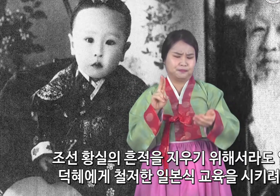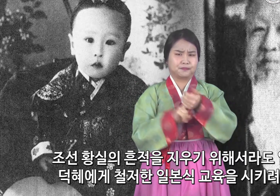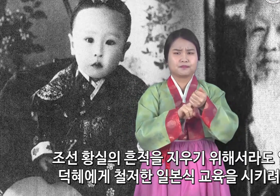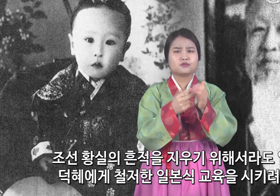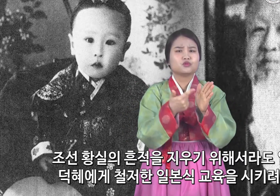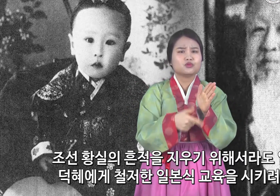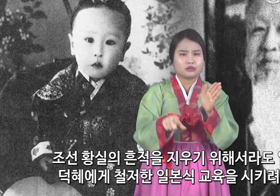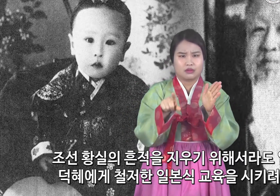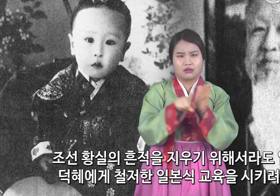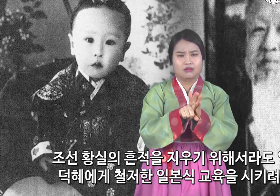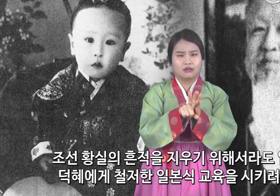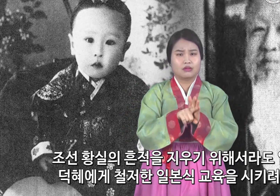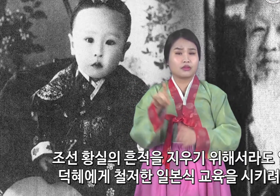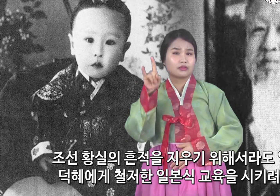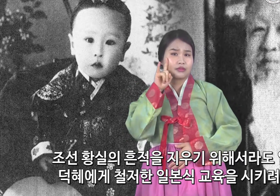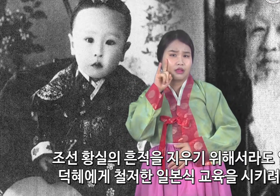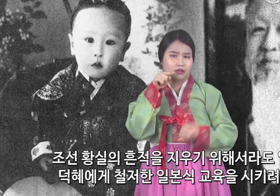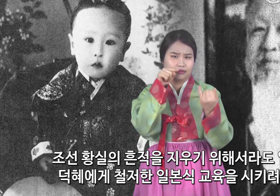했다.